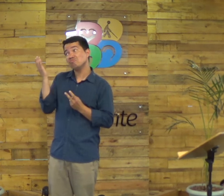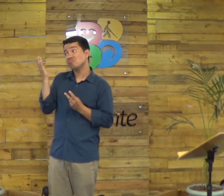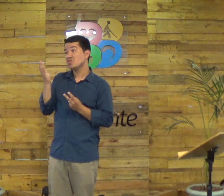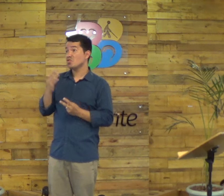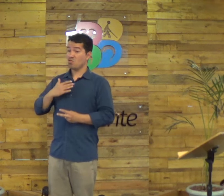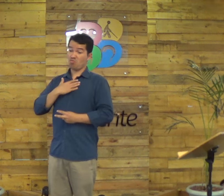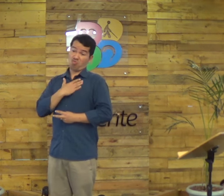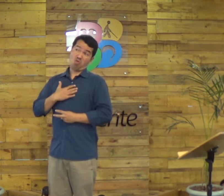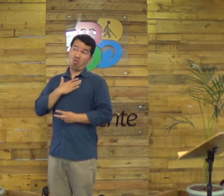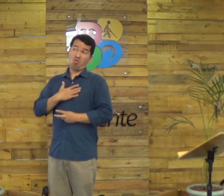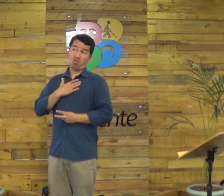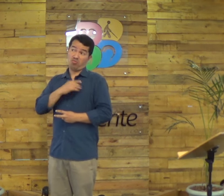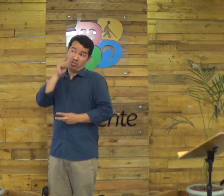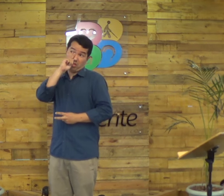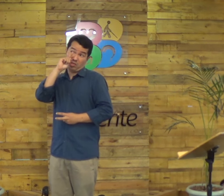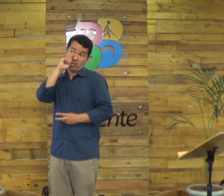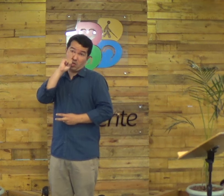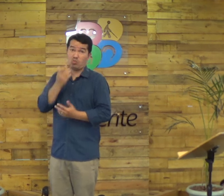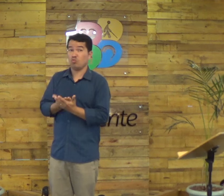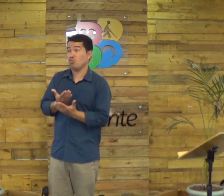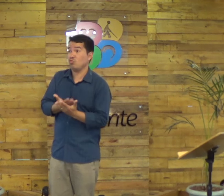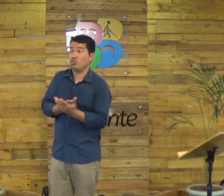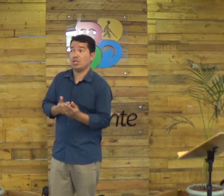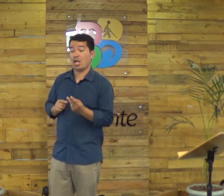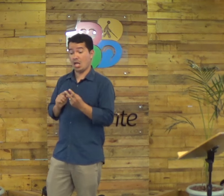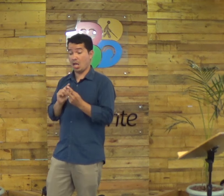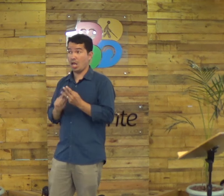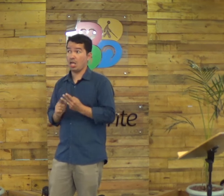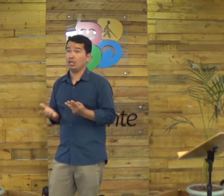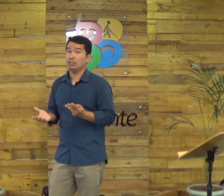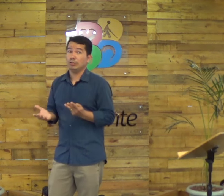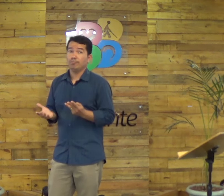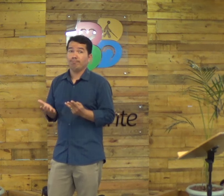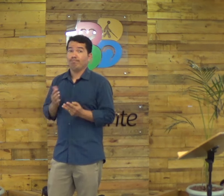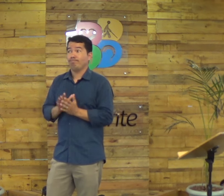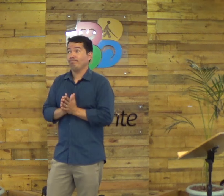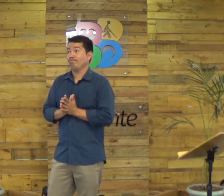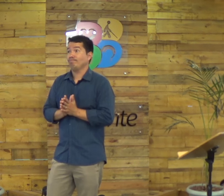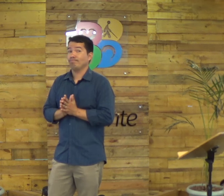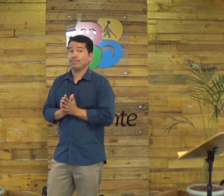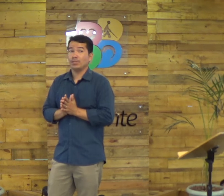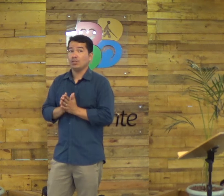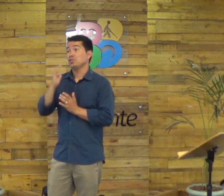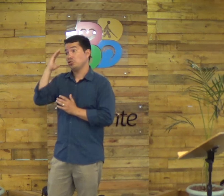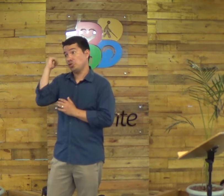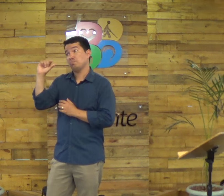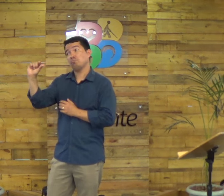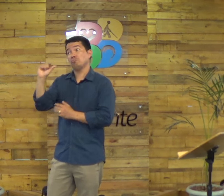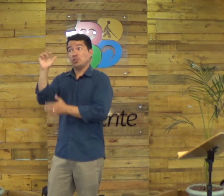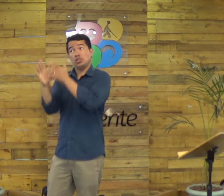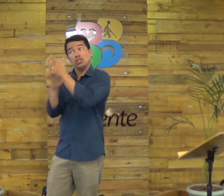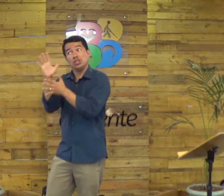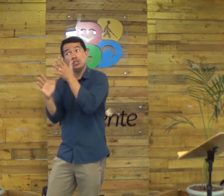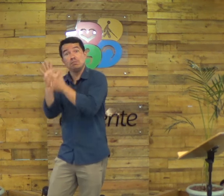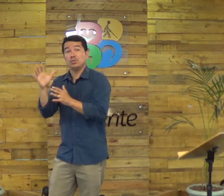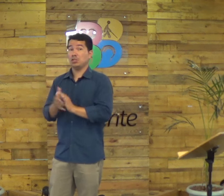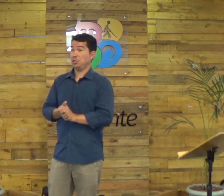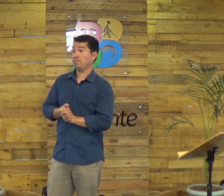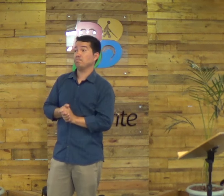também, não sei, eu gosto de grego, eu sei um pouco de grego, e eu sei um pouco de livros também,